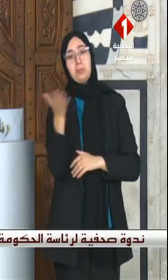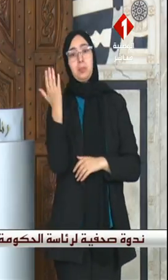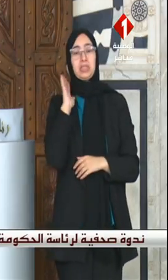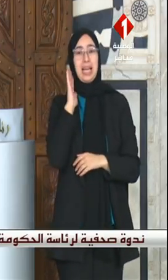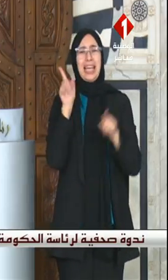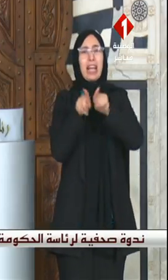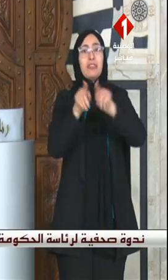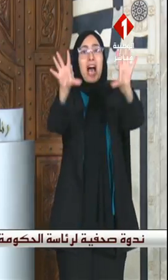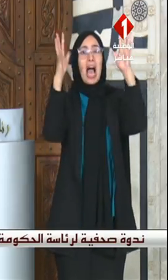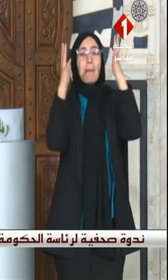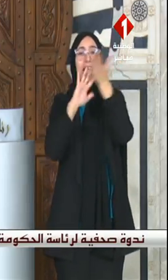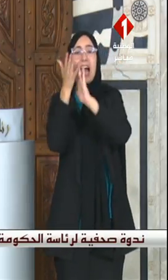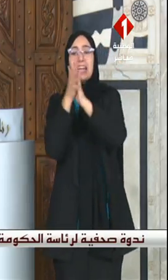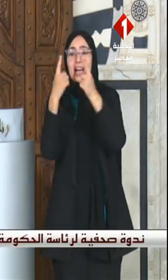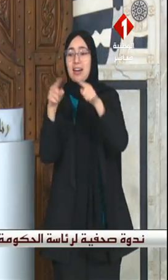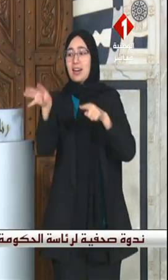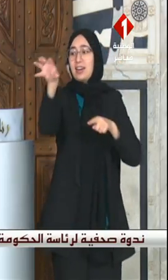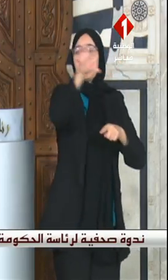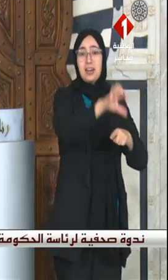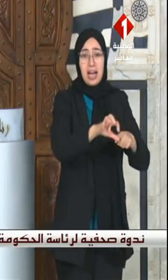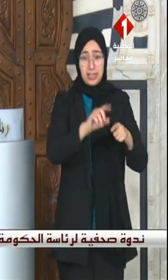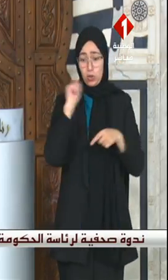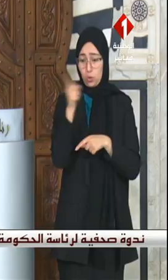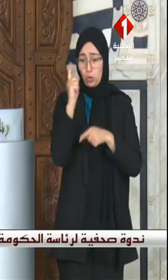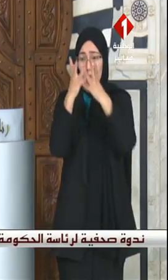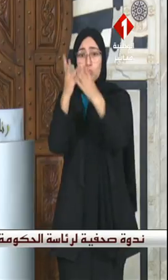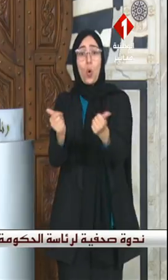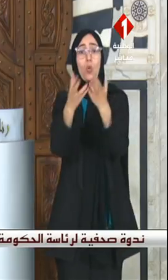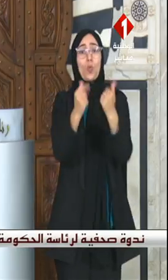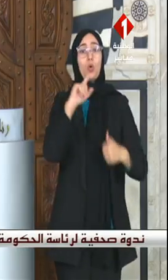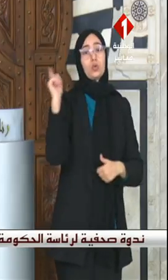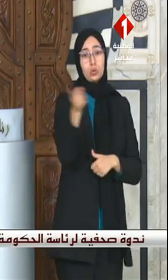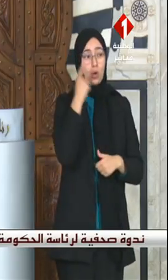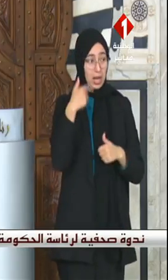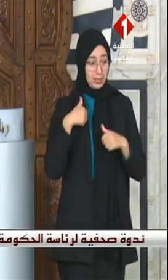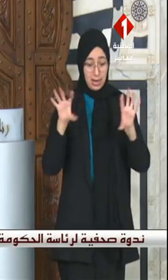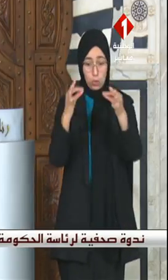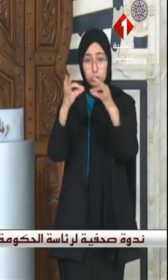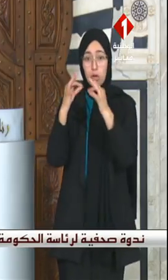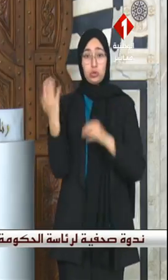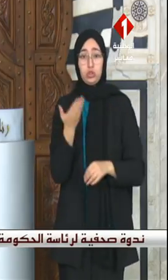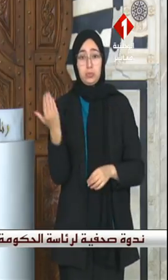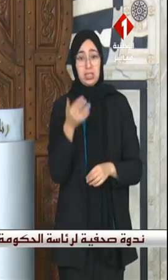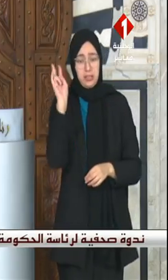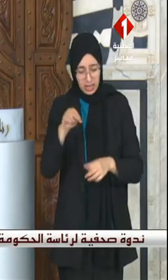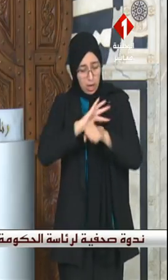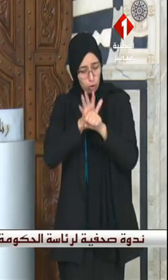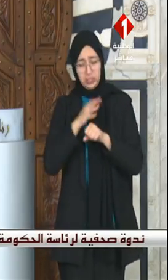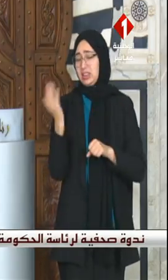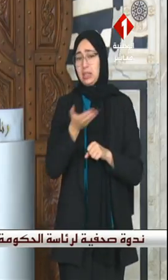ما سيطرناش. إذن احنا مازلنا في عملية التقصي الميداني، الحالة الوبائية مازالت